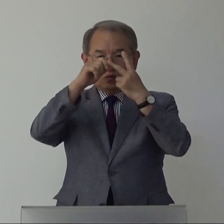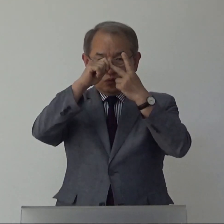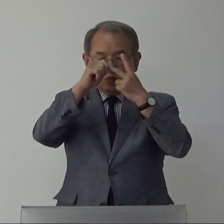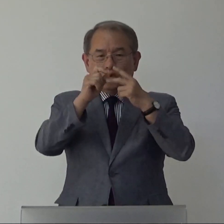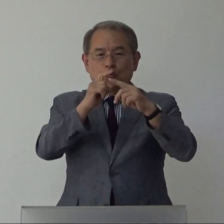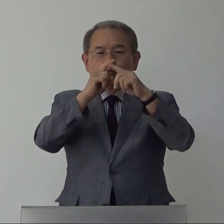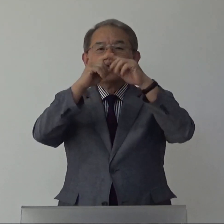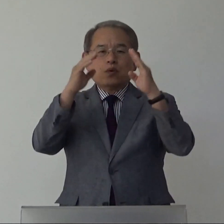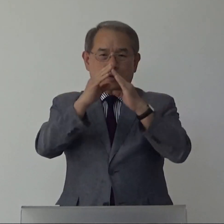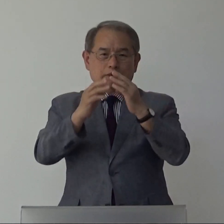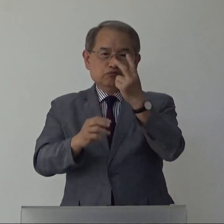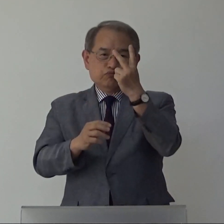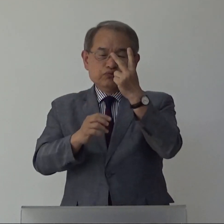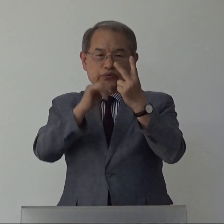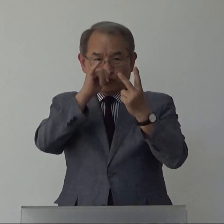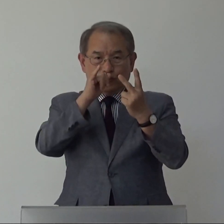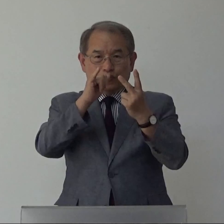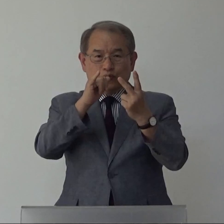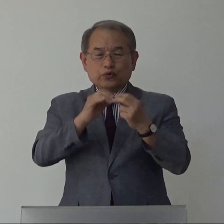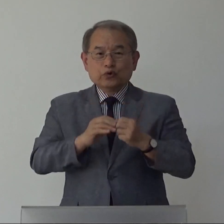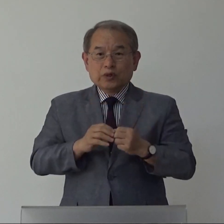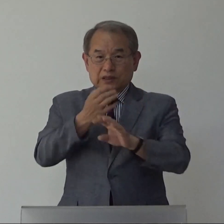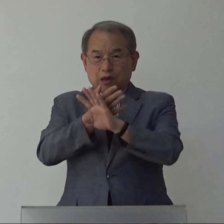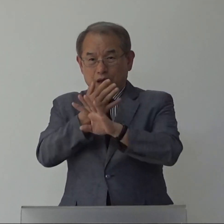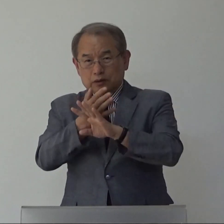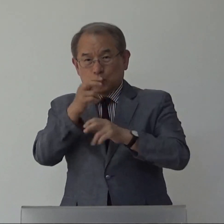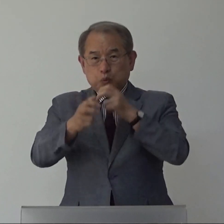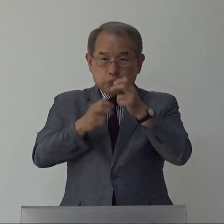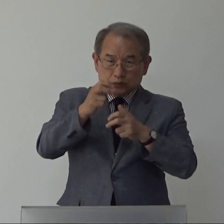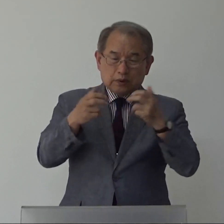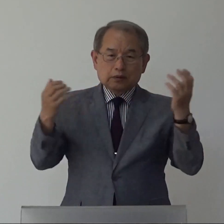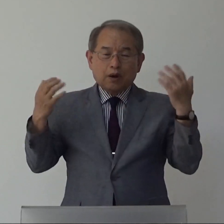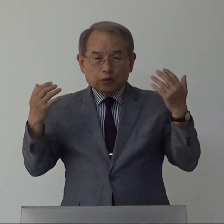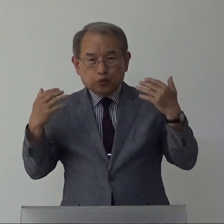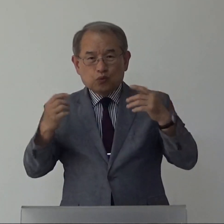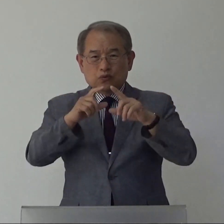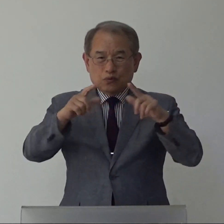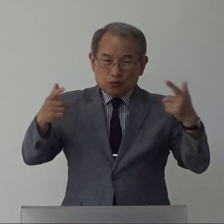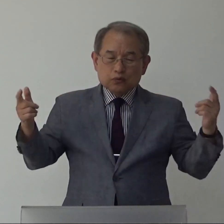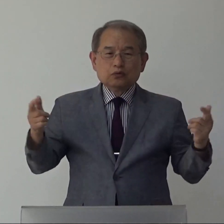공동체를 만드셨습니다. 하나는 가정이요, 하나는 교회입니다.